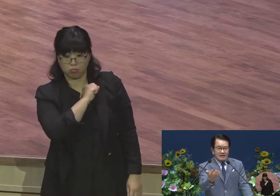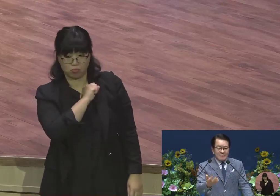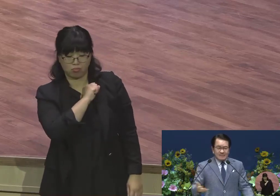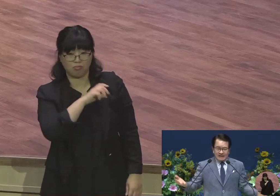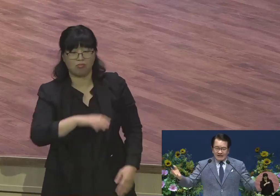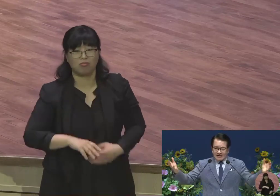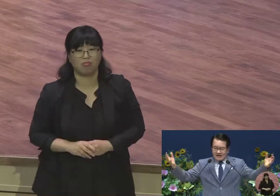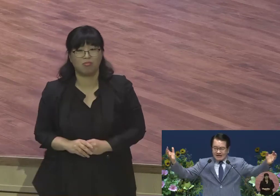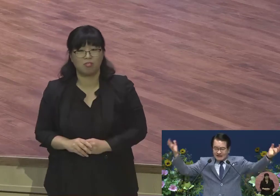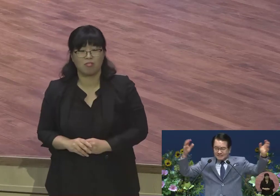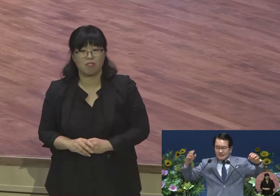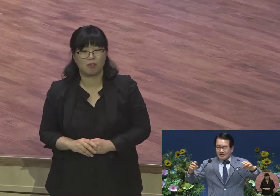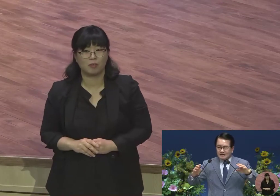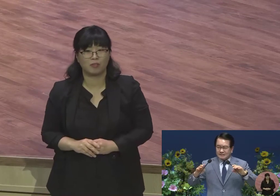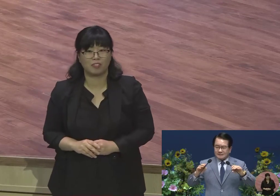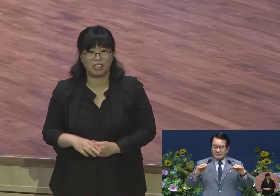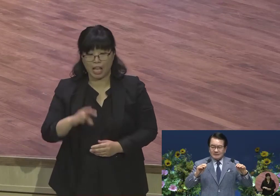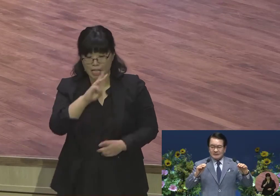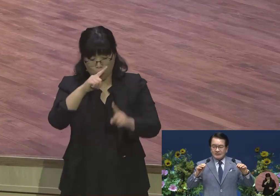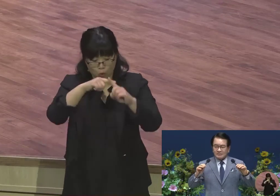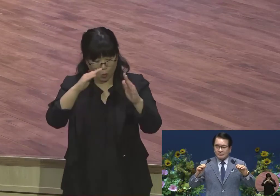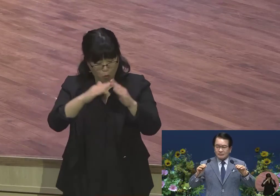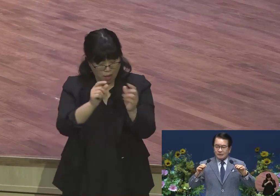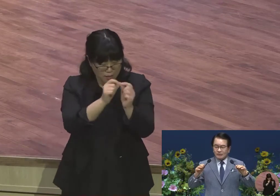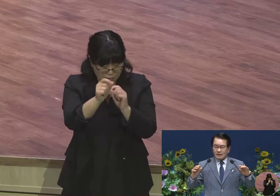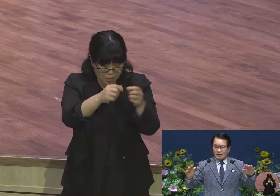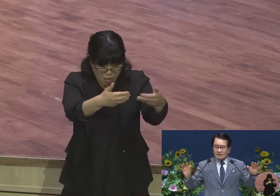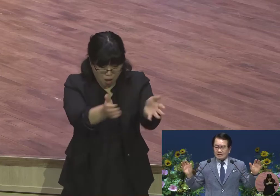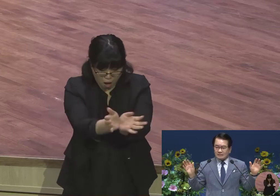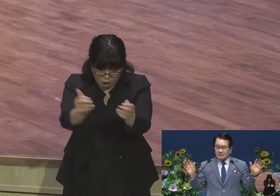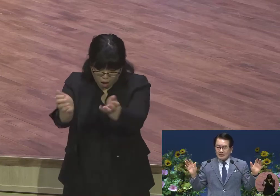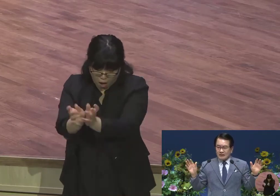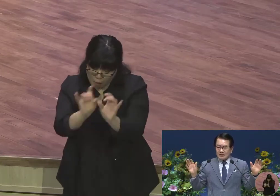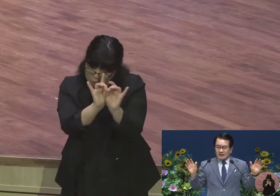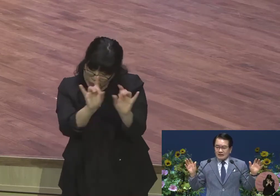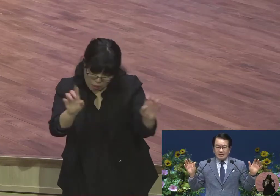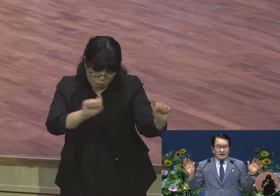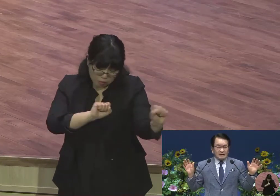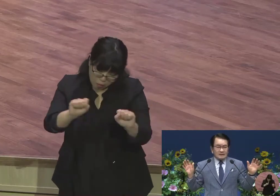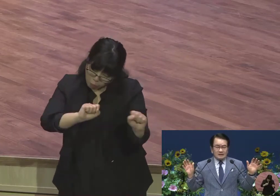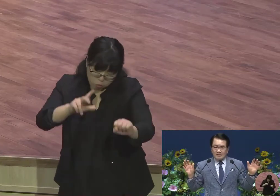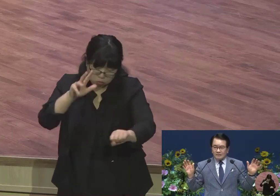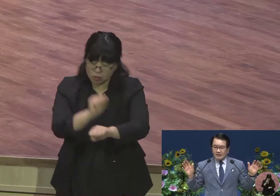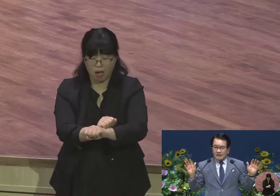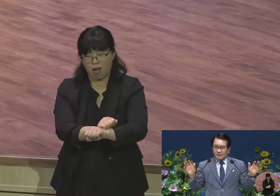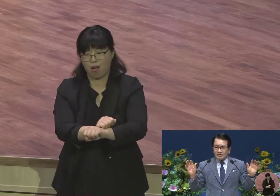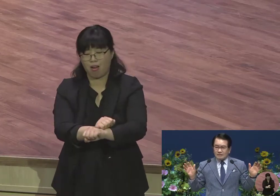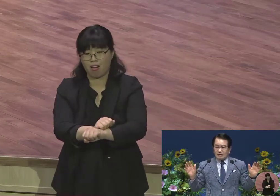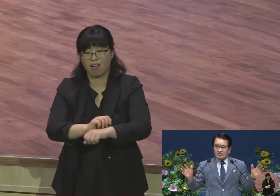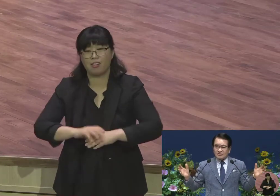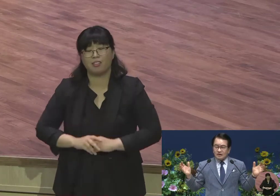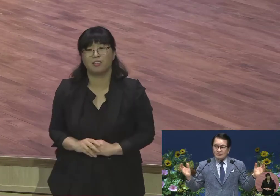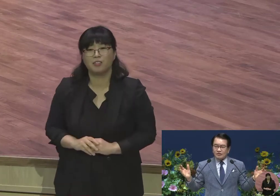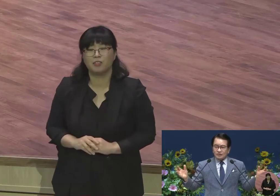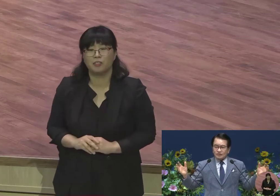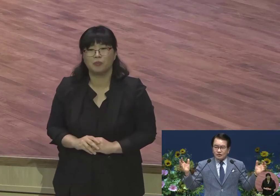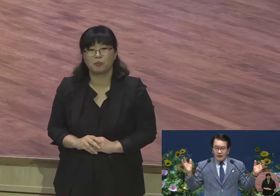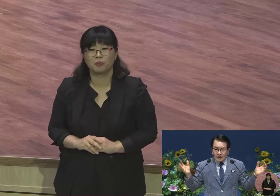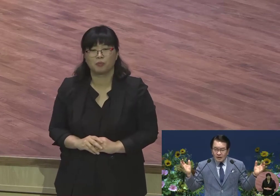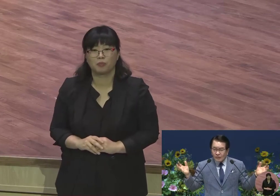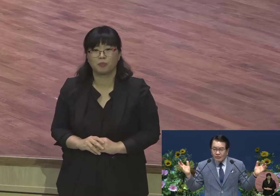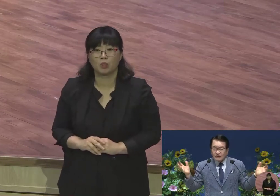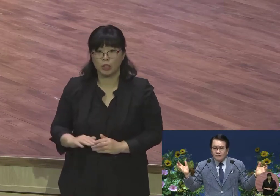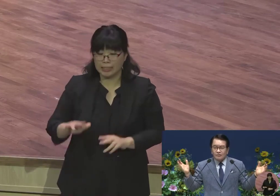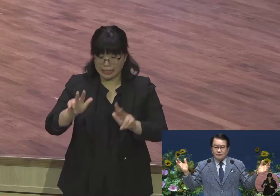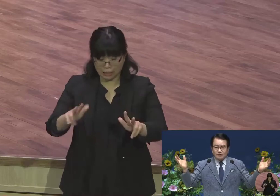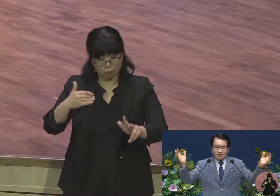싸나가고 막 피어오러요. 지금 우리 교회가 지금 이렇게 입당을 앞두고 있지만 영적으로는